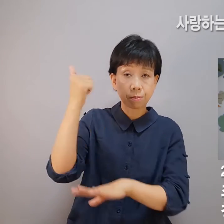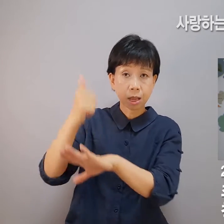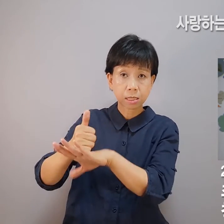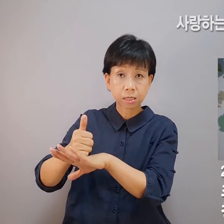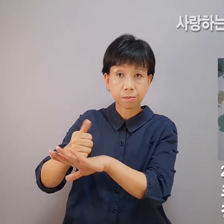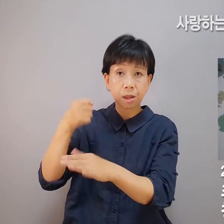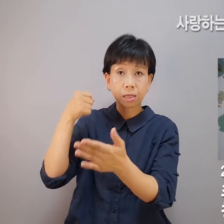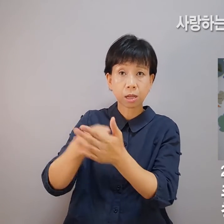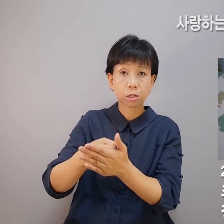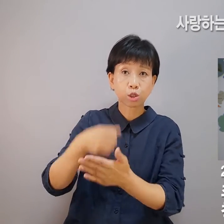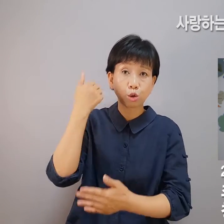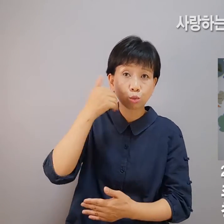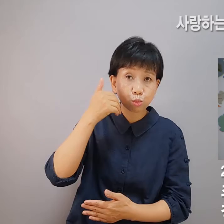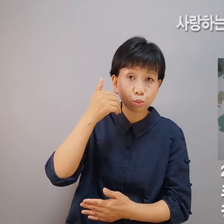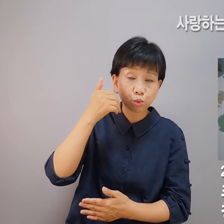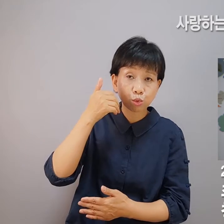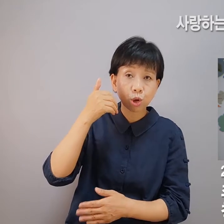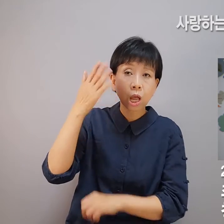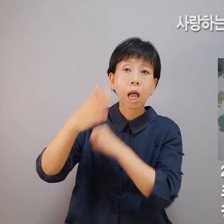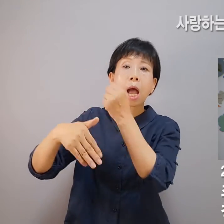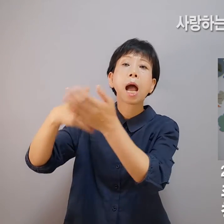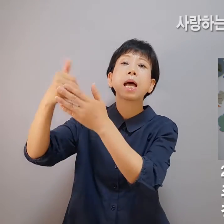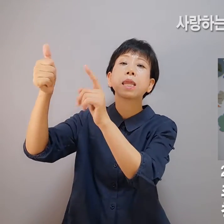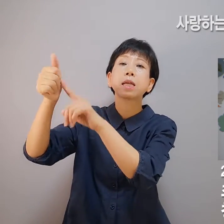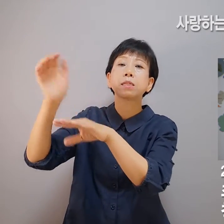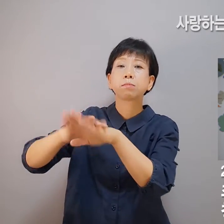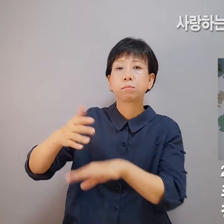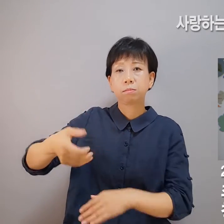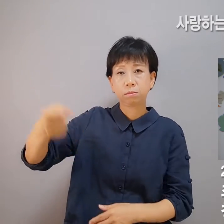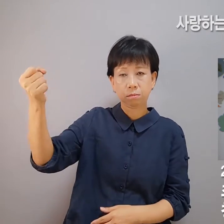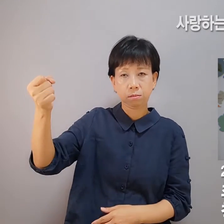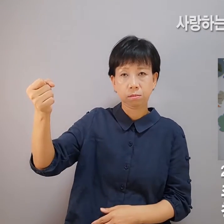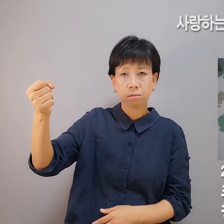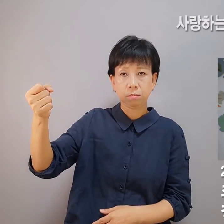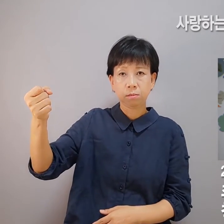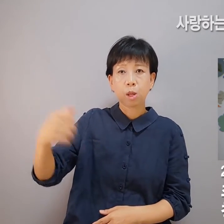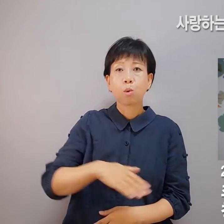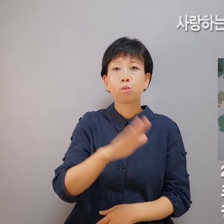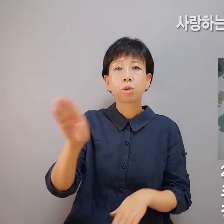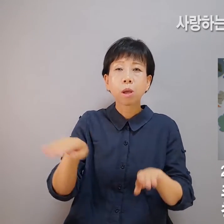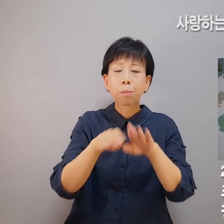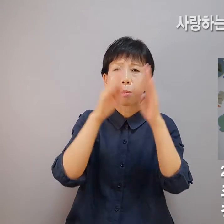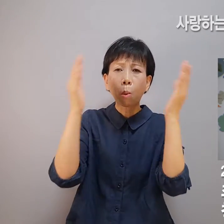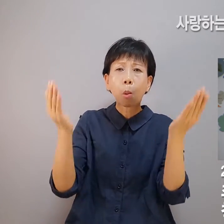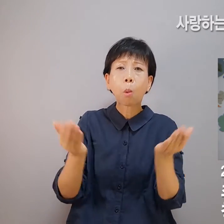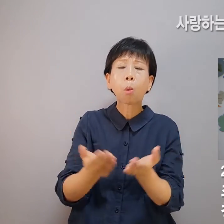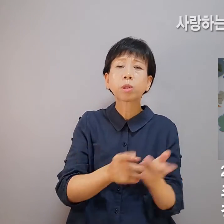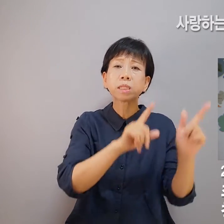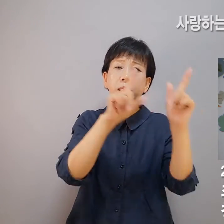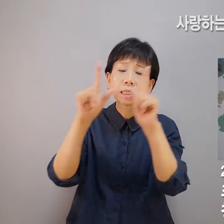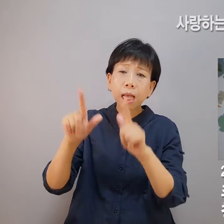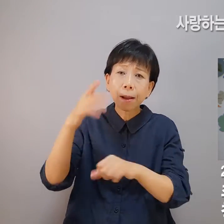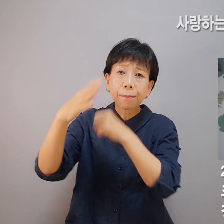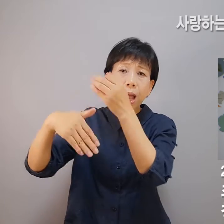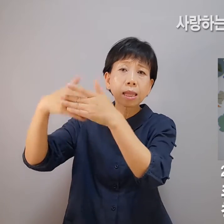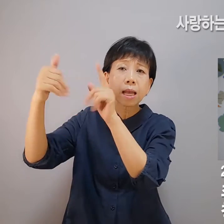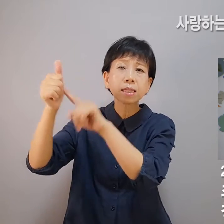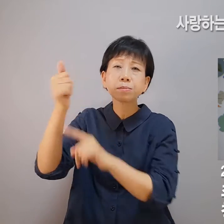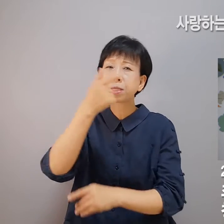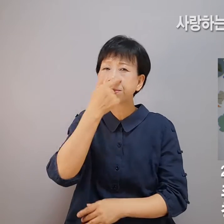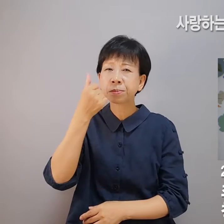정하셨어요? 하나님께서 정하셨다라고 하는 거죠. 우리의 모든 길을 누가 아신다고요? 하나님이 다 아신다는